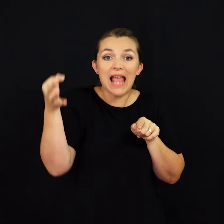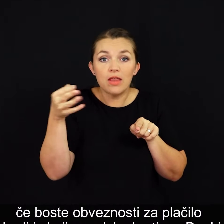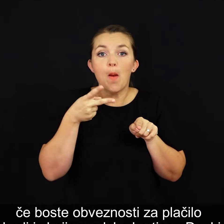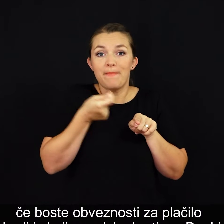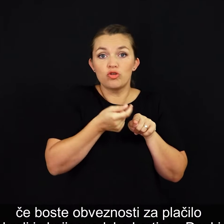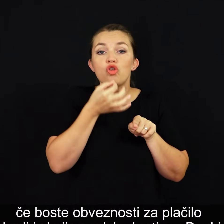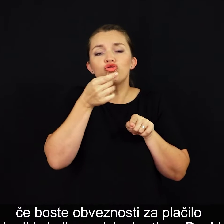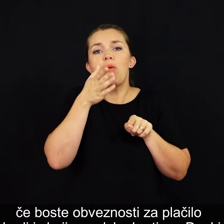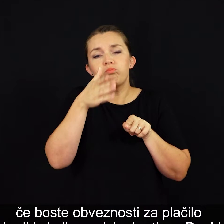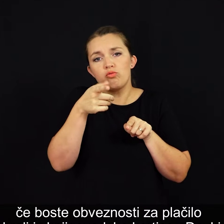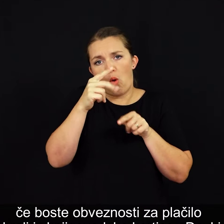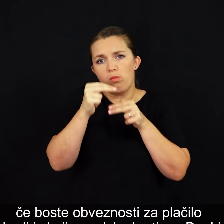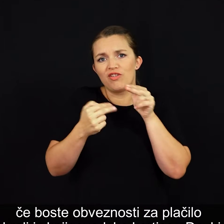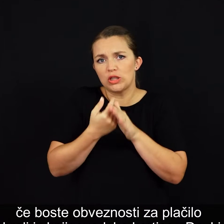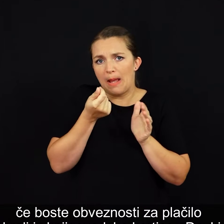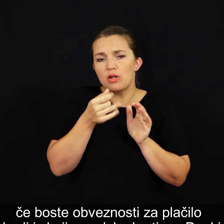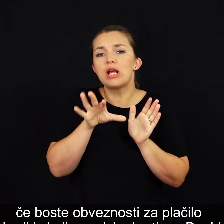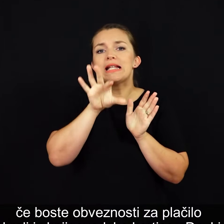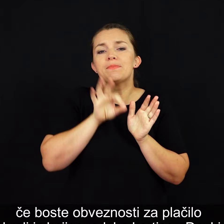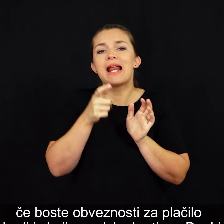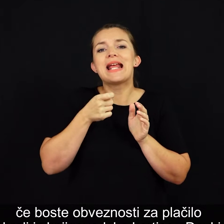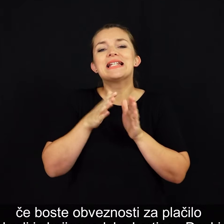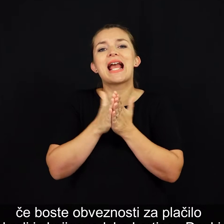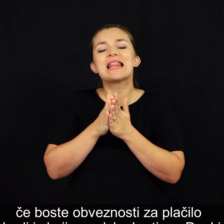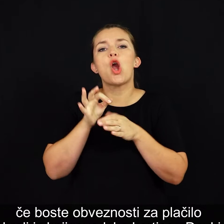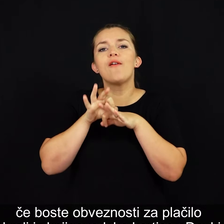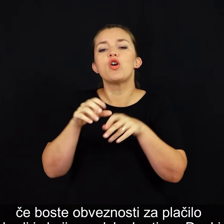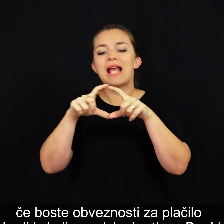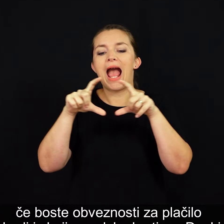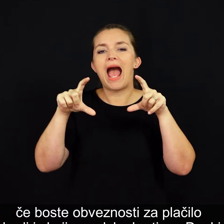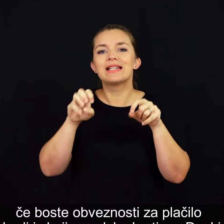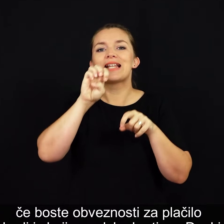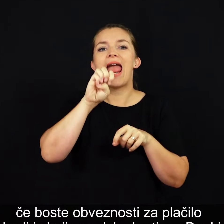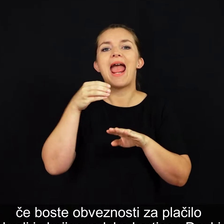boste obveznosti za plačilo izbrali iz knjigovodske kartice e-davki.